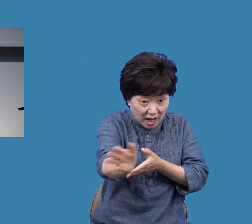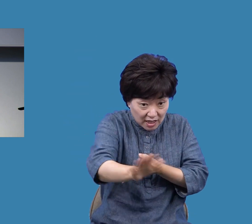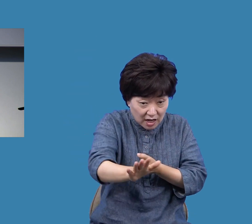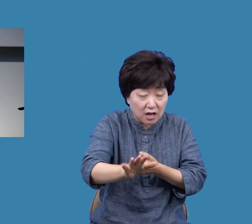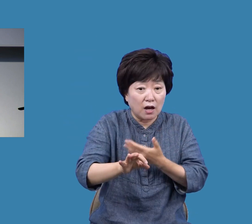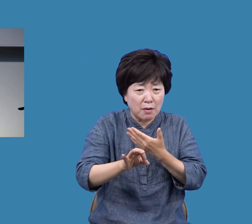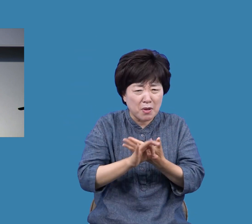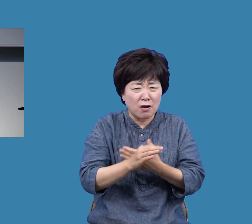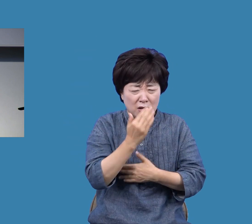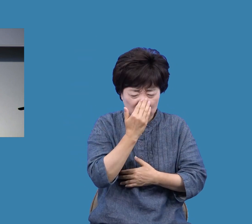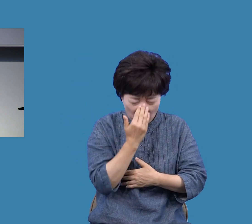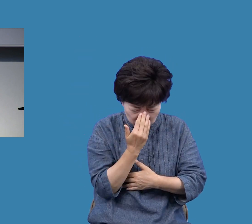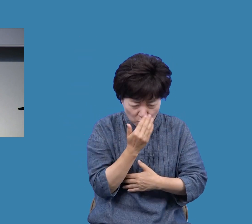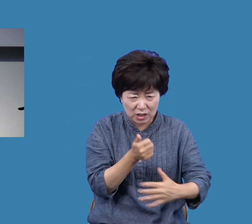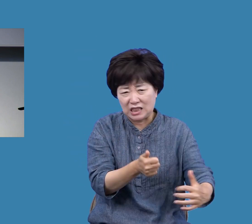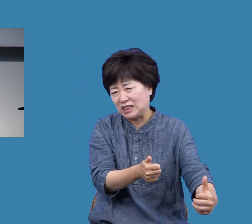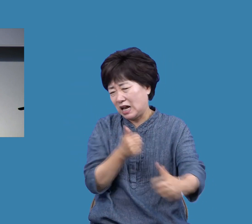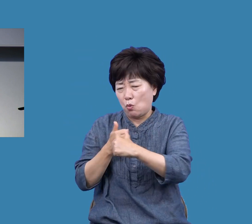겸손하게 따라오셔야 돼요.